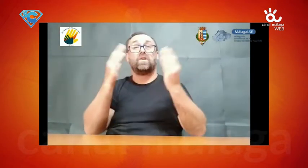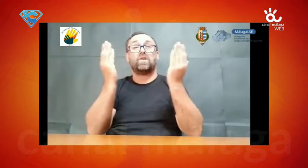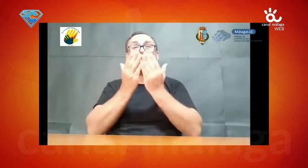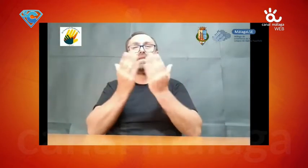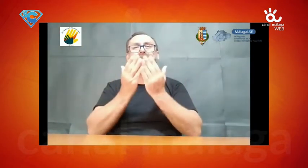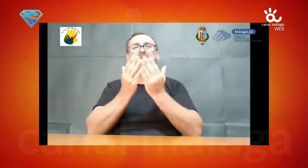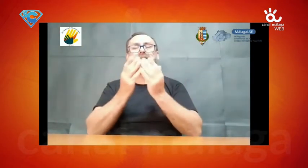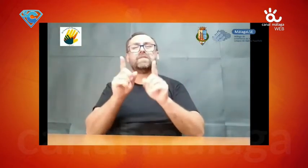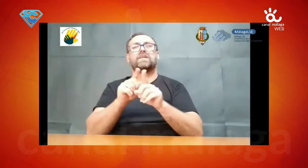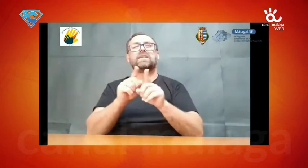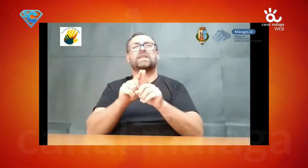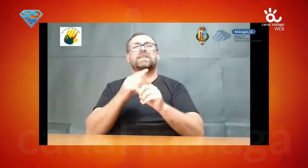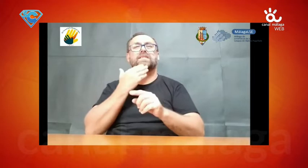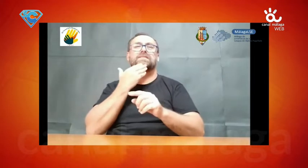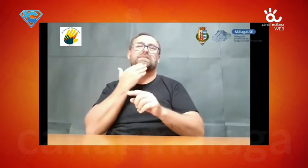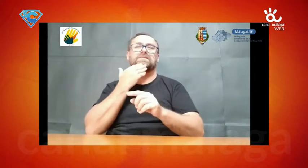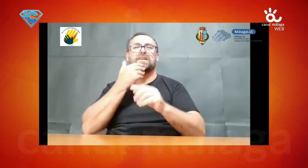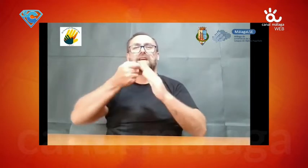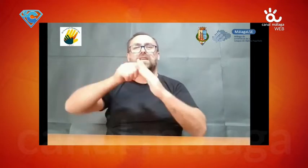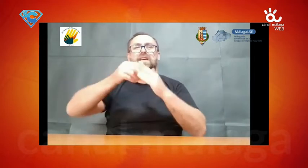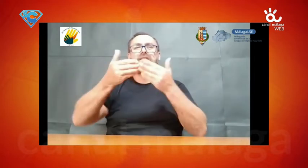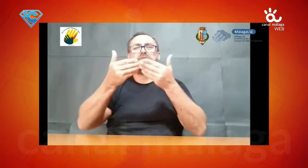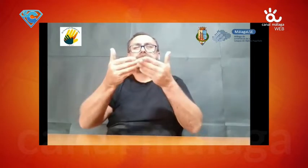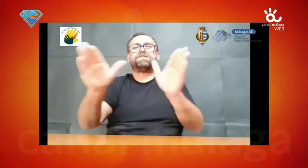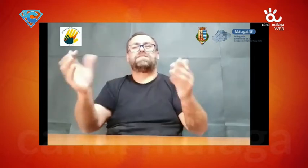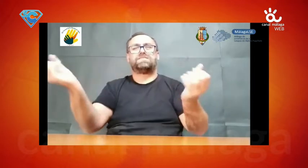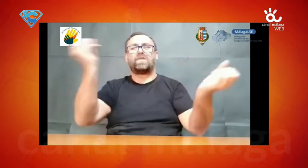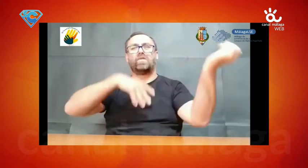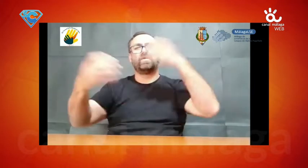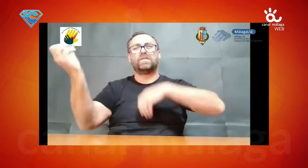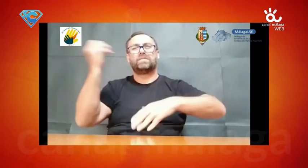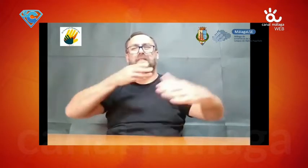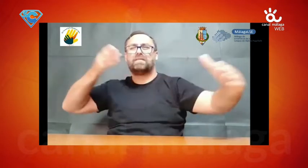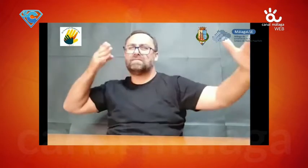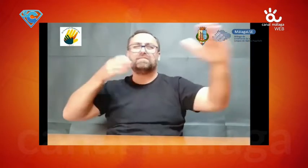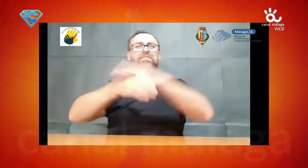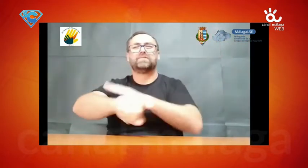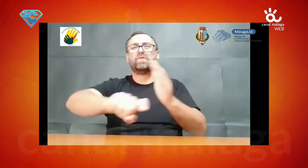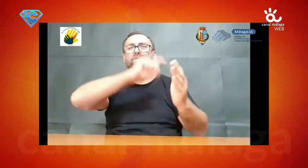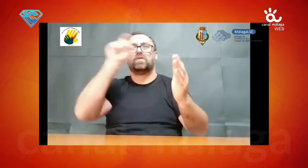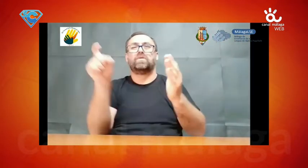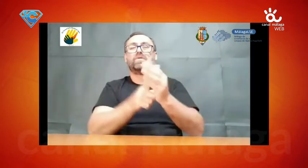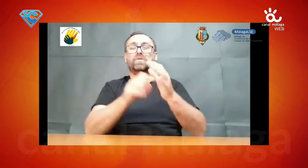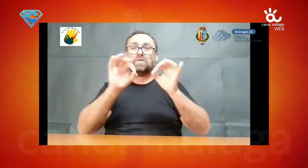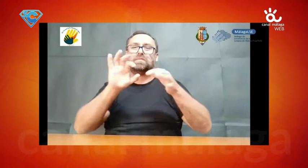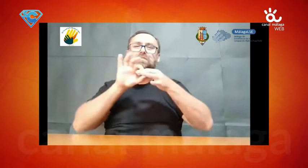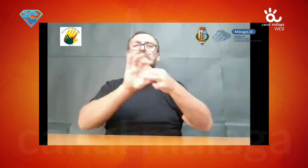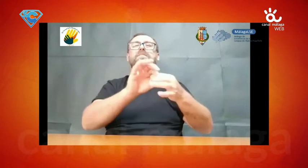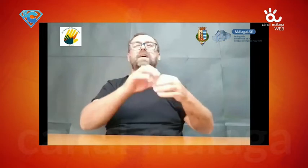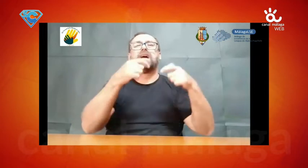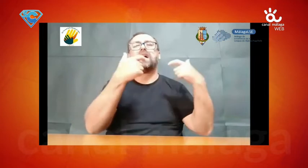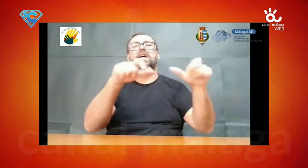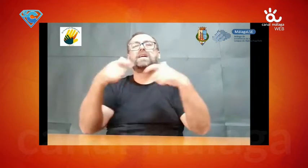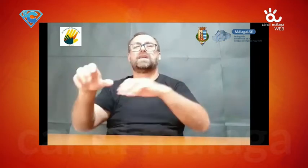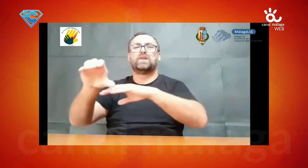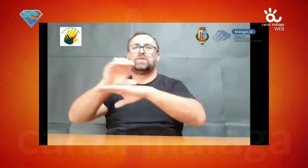Incluir la lengua de signos en la educación sería como tener la llave completo a todos los